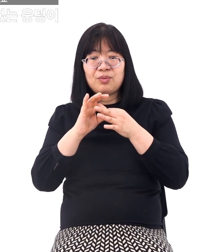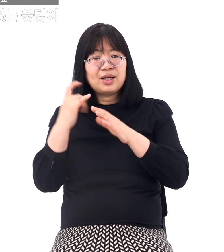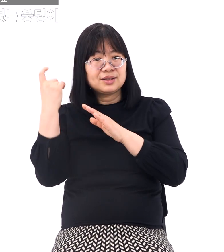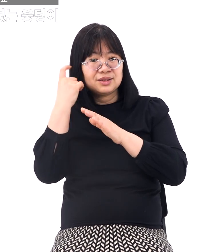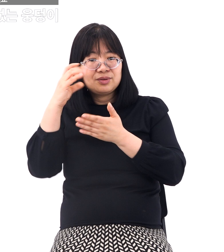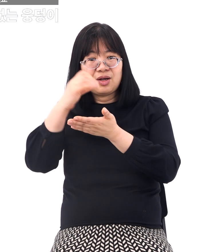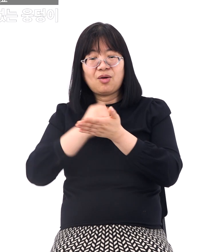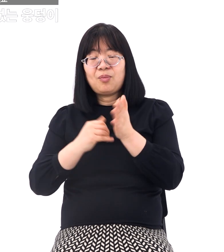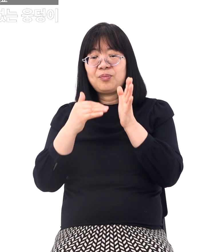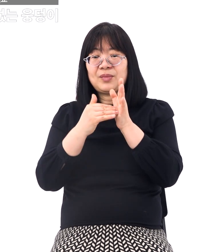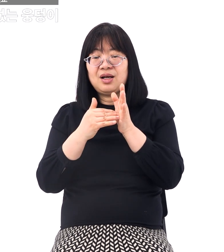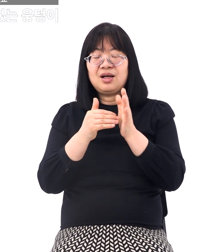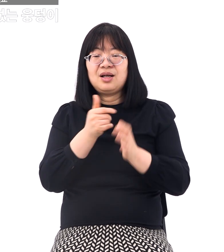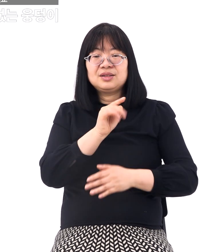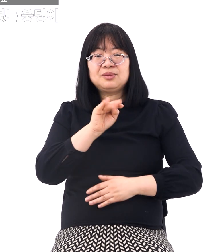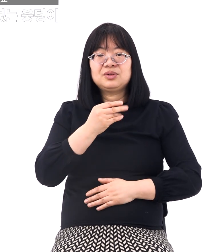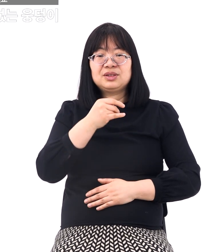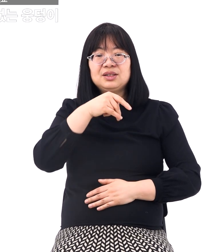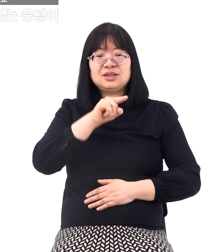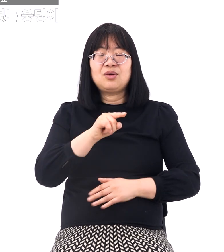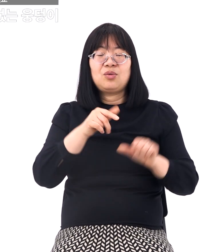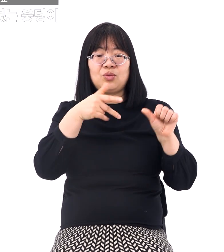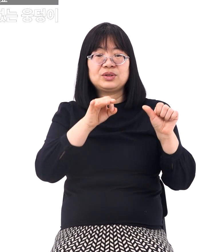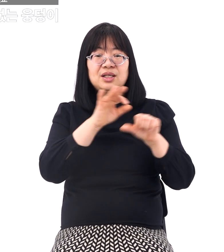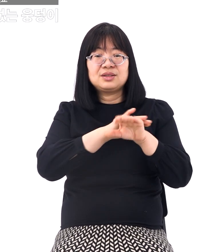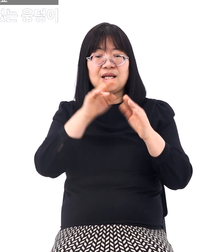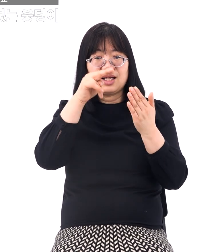얻었느니라. 히브리서 5장을 잘 보세요.